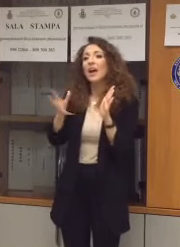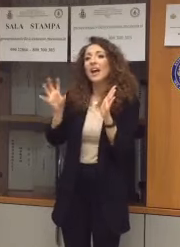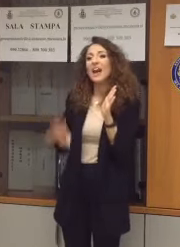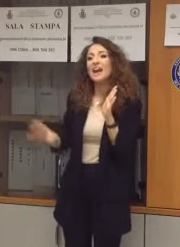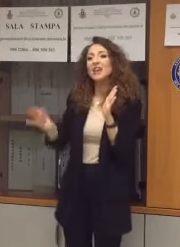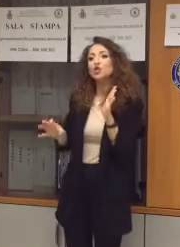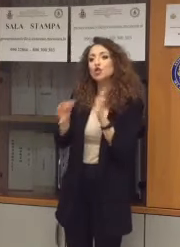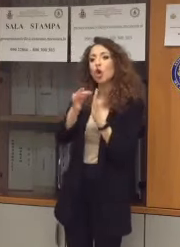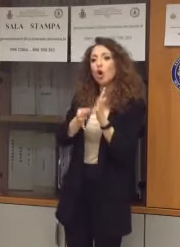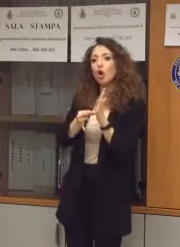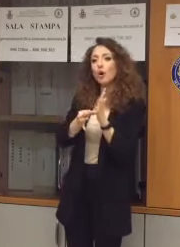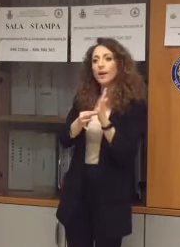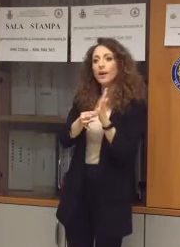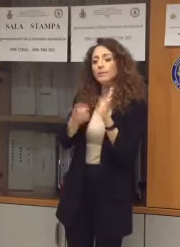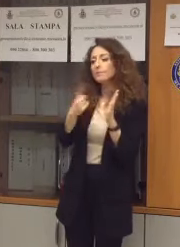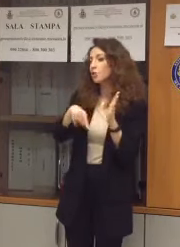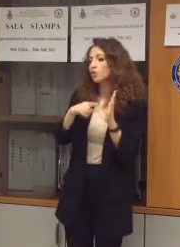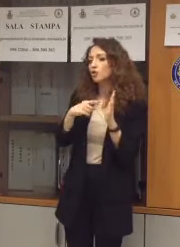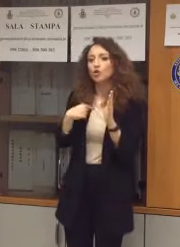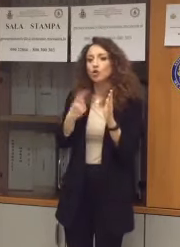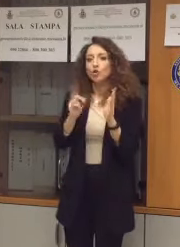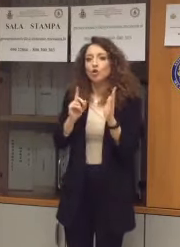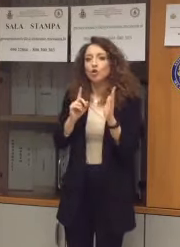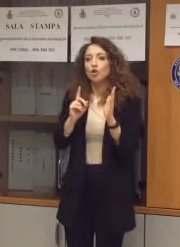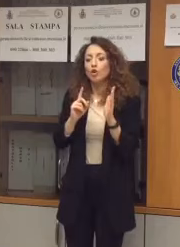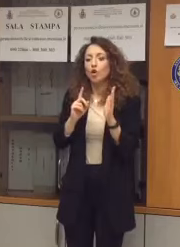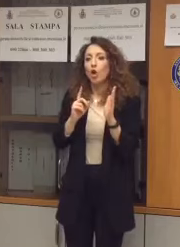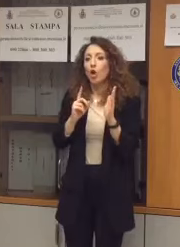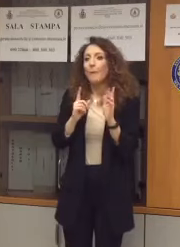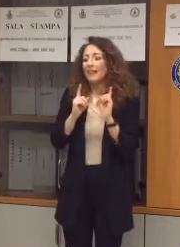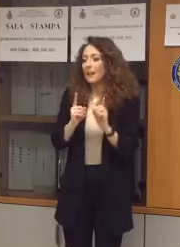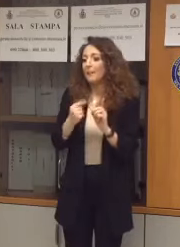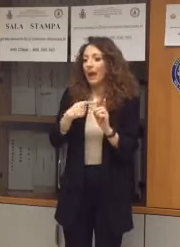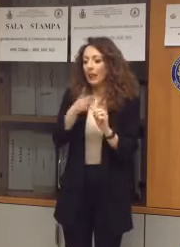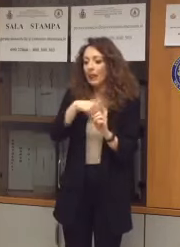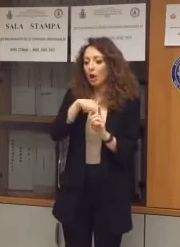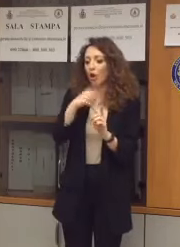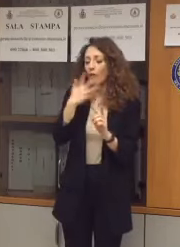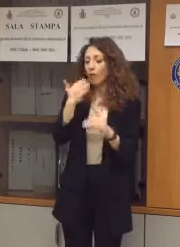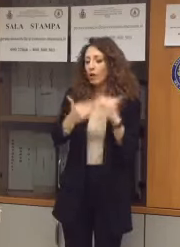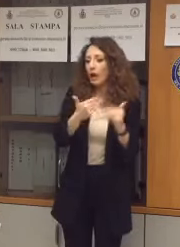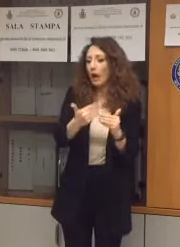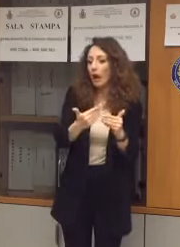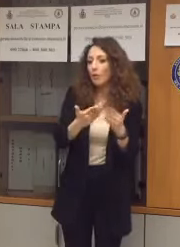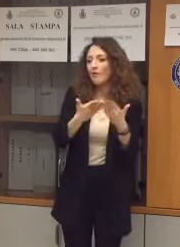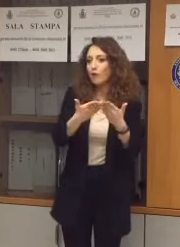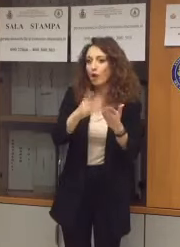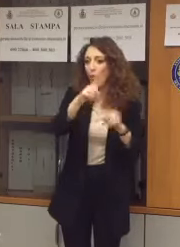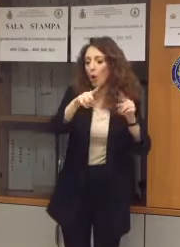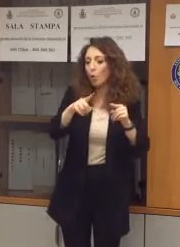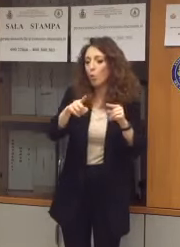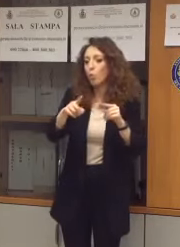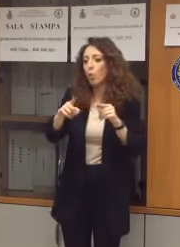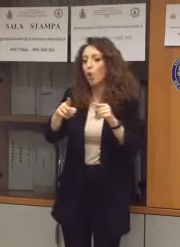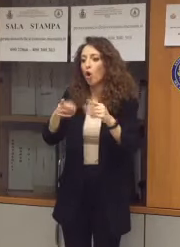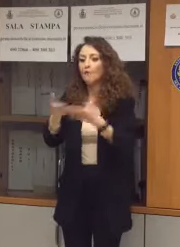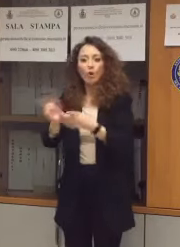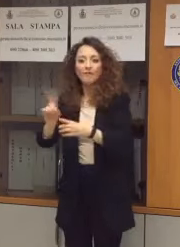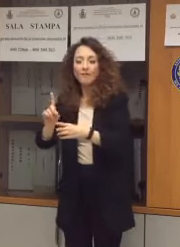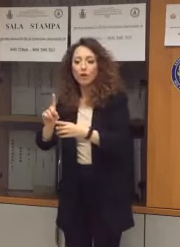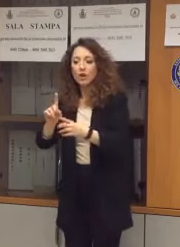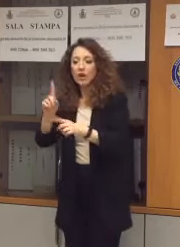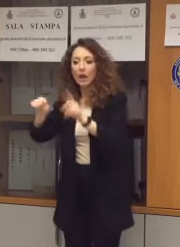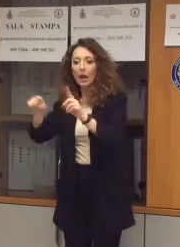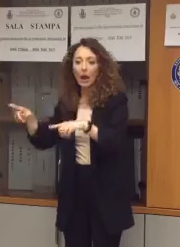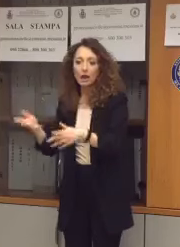noi le scelte, non è che noi abbiamo voluto favorire qualcuno, sfavorire qualcun altro, abbiamo usato pesi. Abbiamo avuto un caso oggi, non